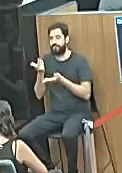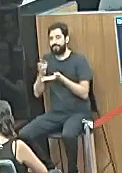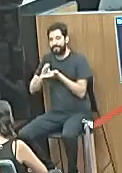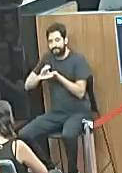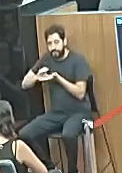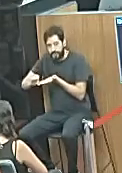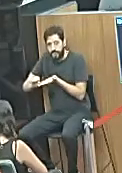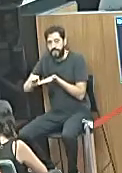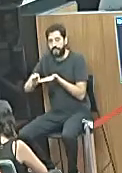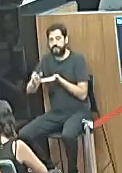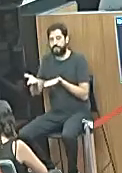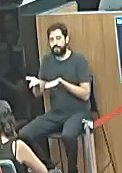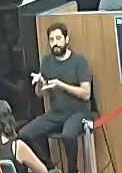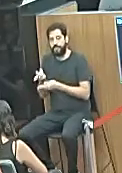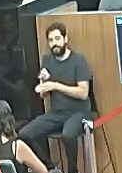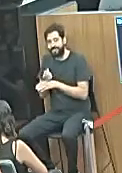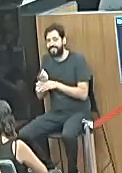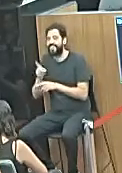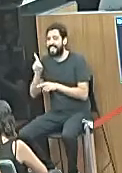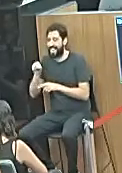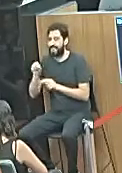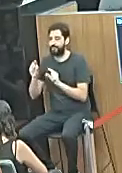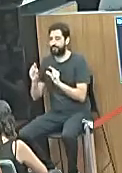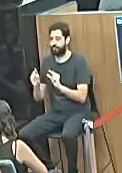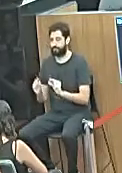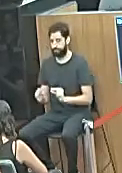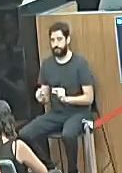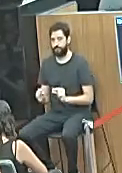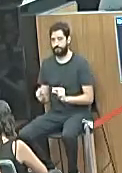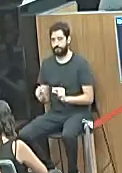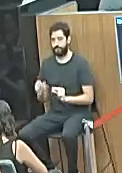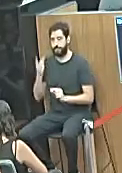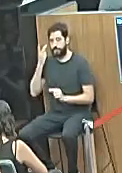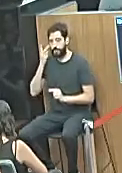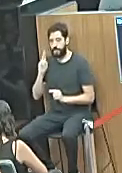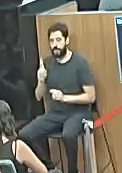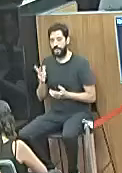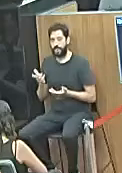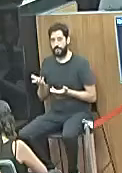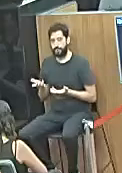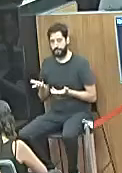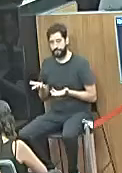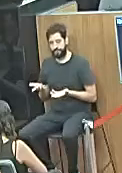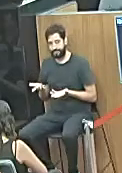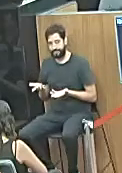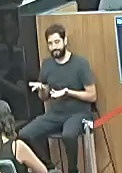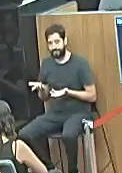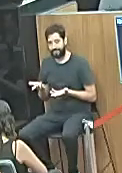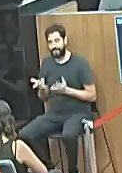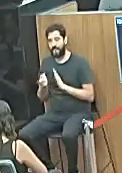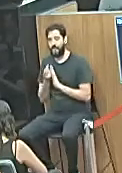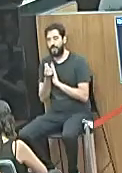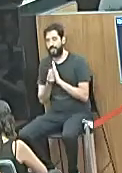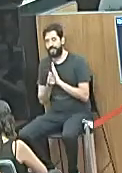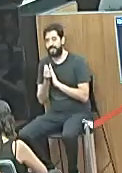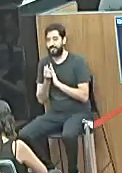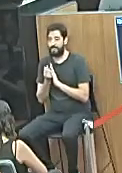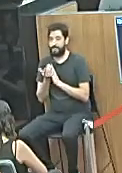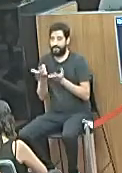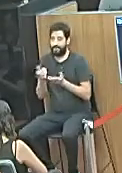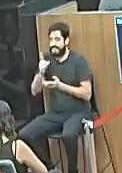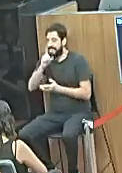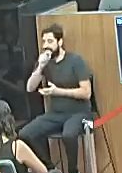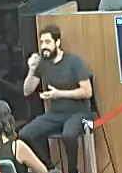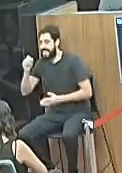financeira né é muito pouca para 111 em um orçamento de mais de 100 bilhões